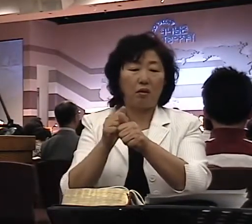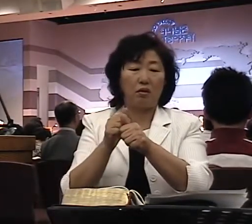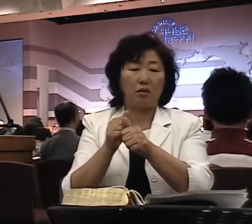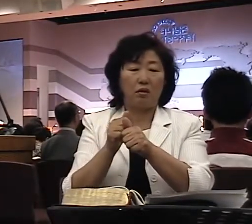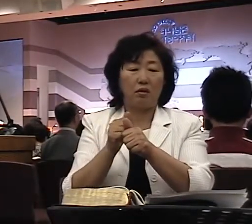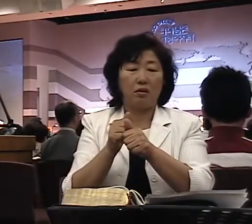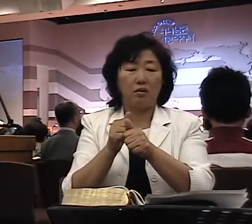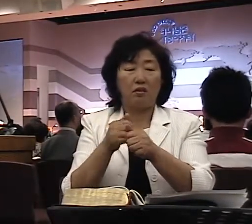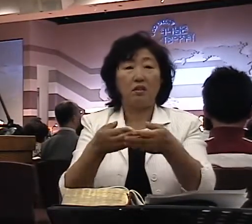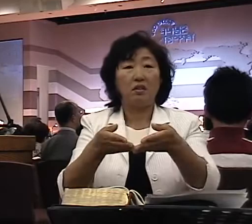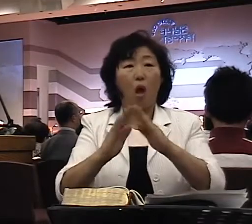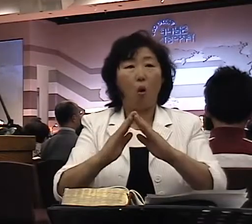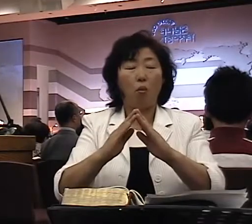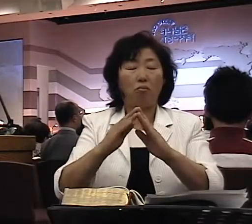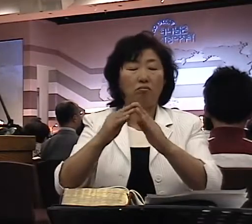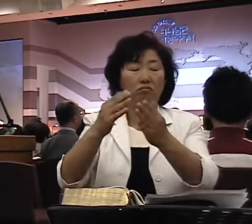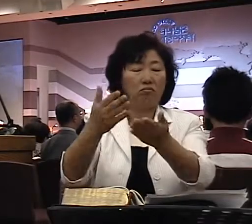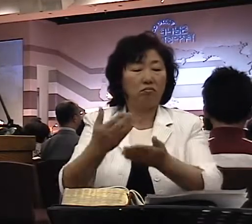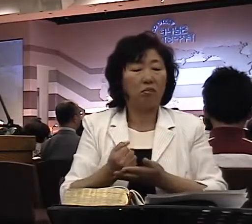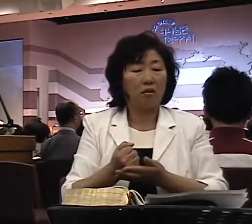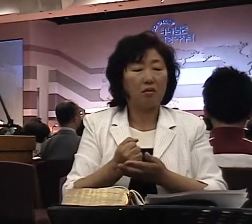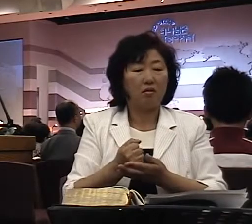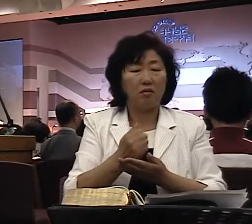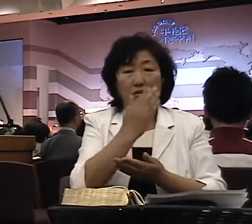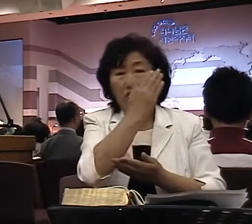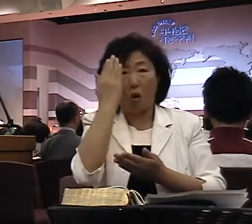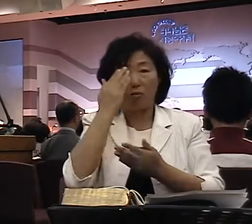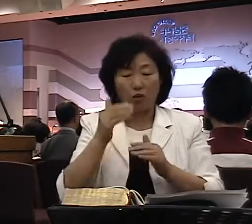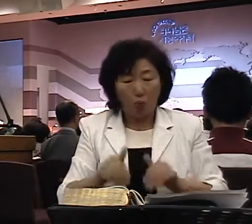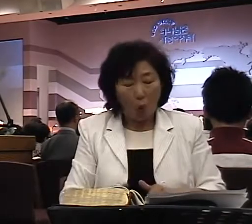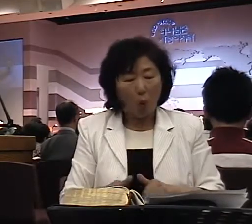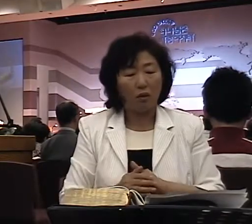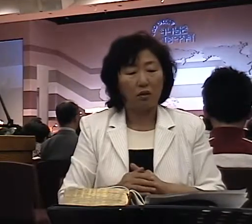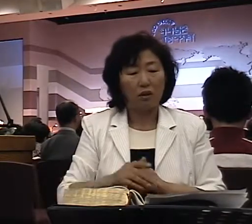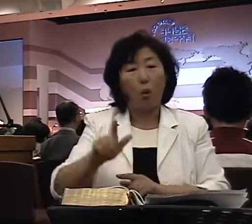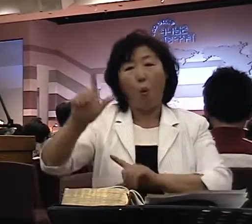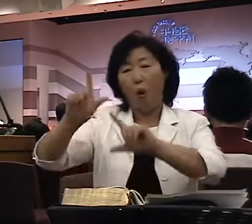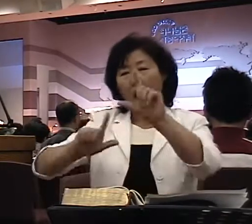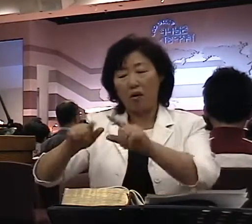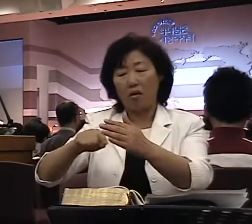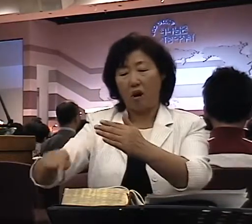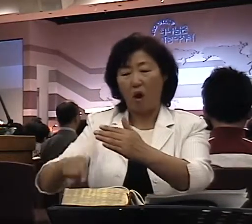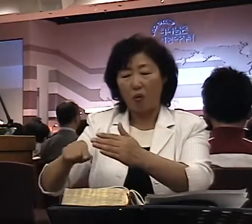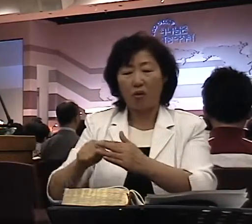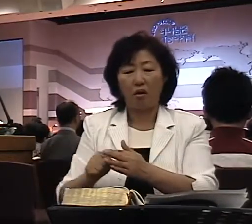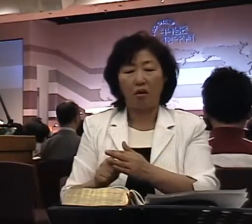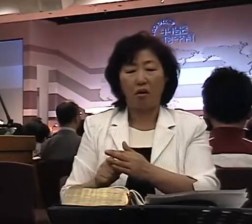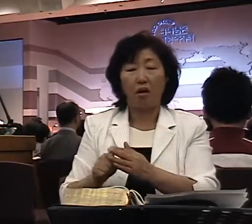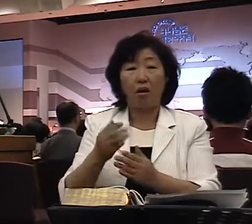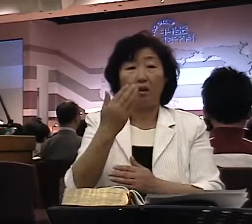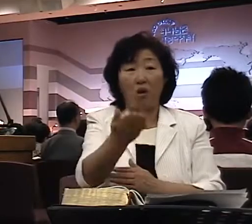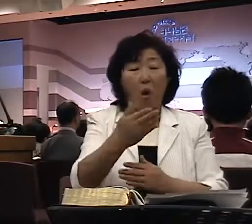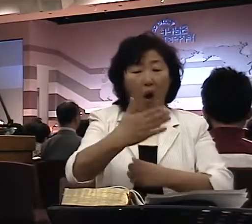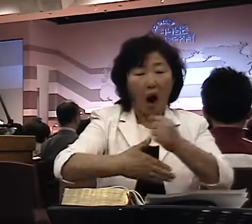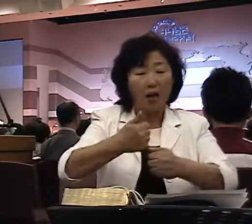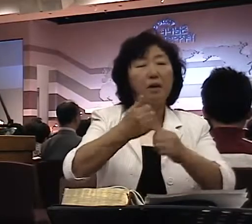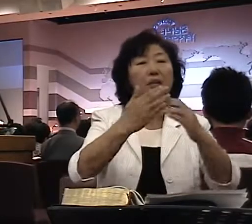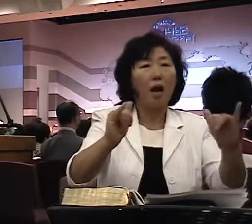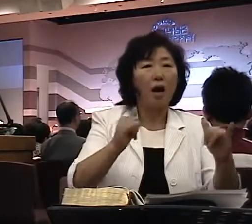종이었는데 그가 왜 사용받습니까? 그러한 환경 가운데, 그러한 주위 가운데서 너 하나님의 사람아,